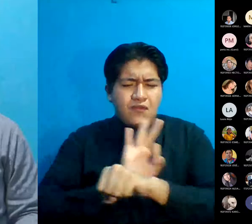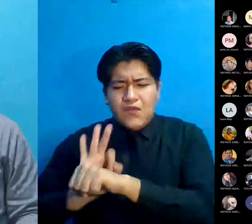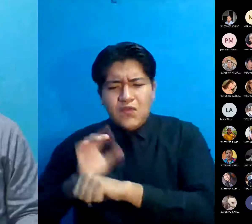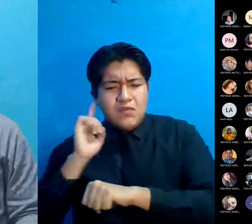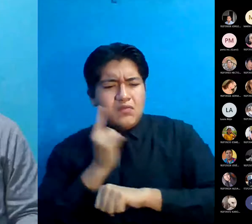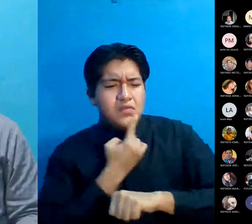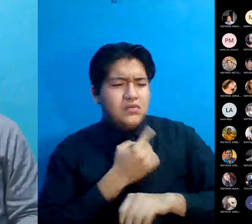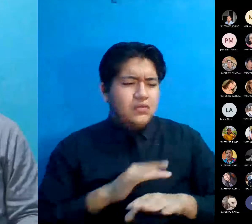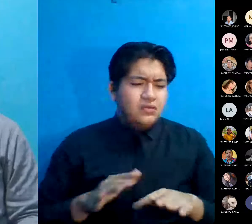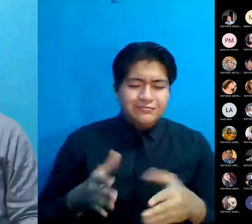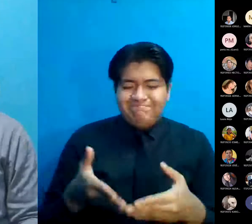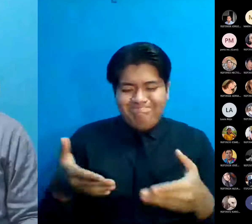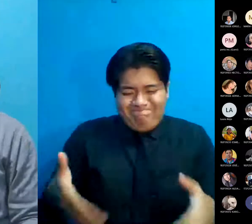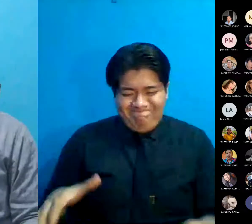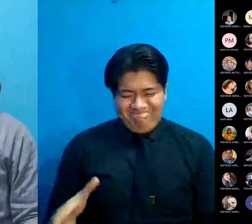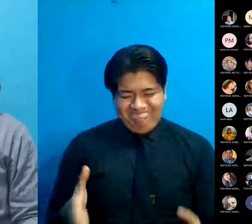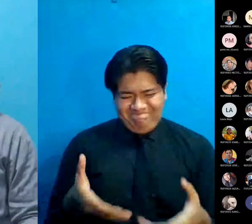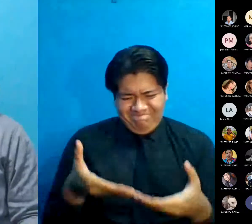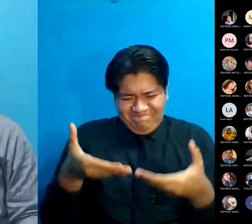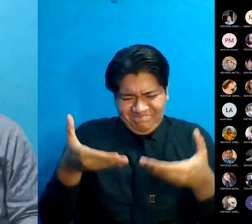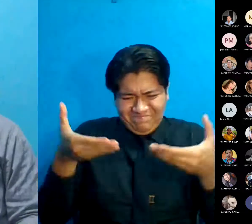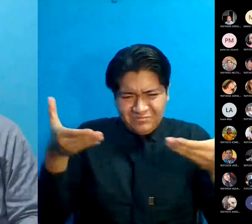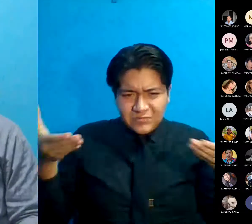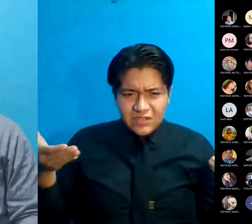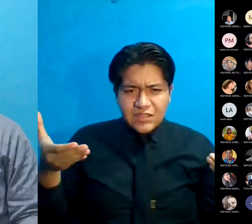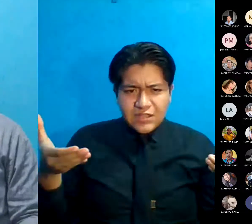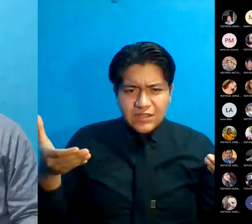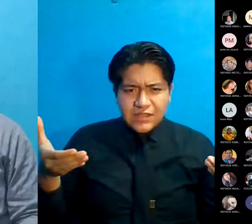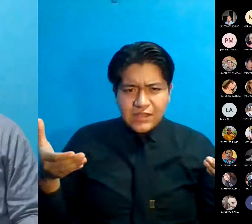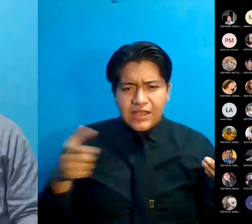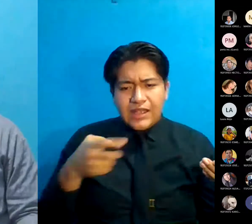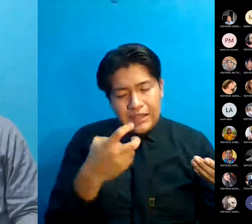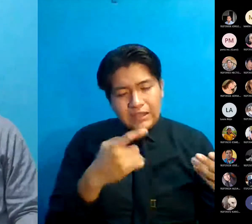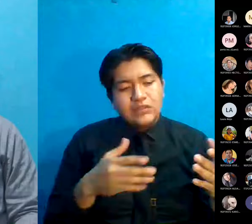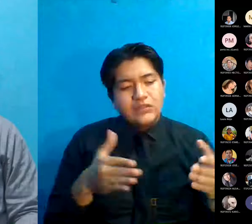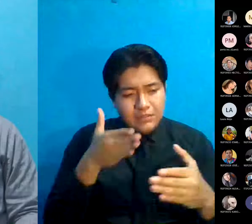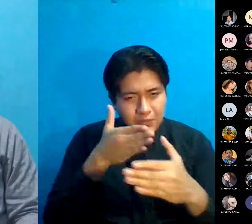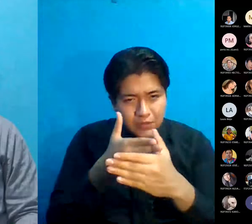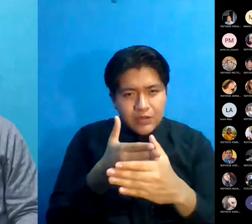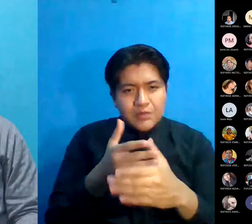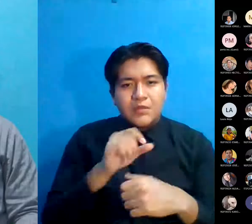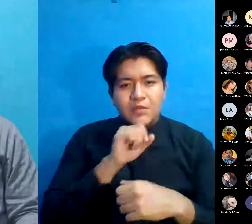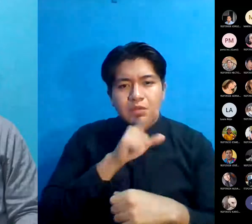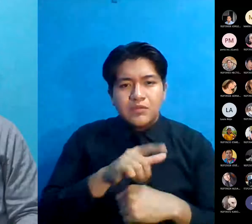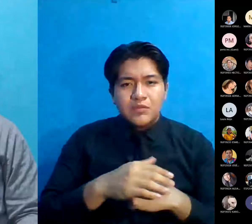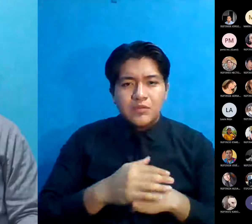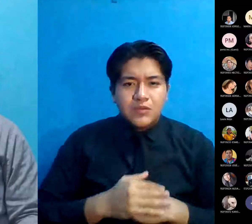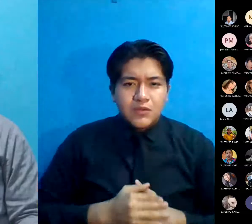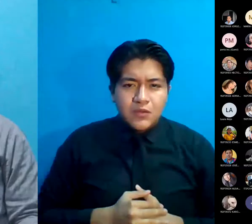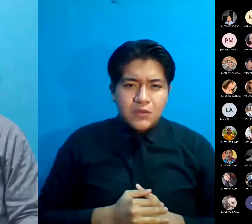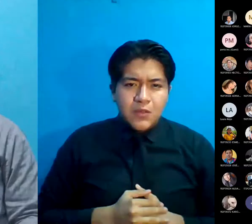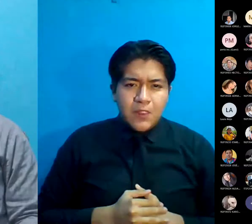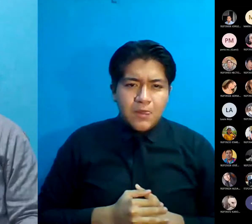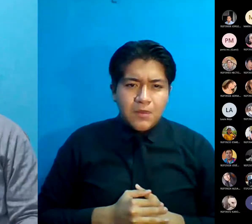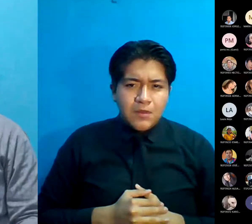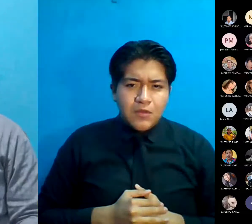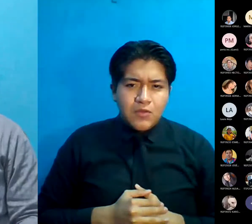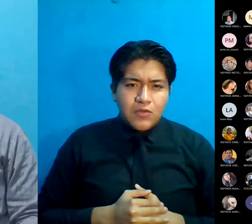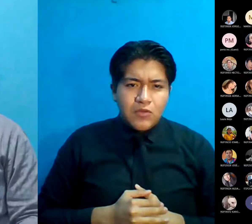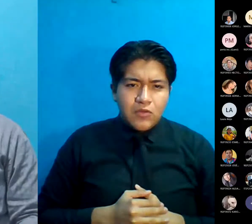que quiere superarse en un aspecto lingüístico. Entonces, en este mismo tenor, eh, pues, ir a Santa